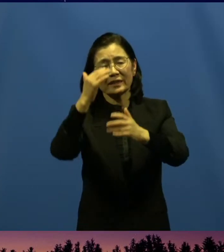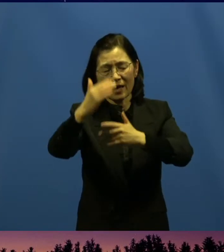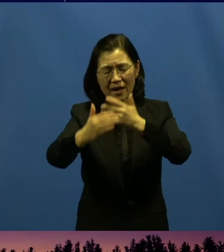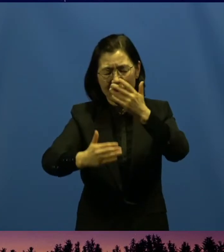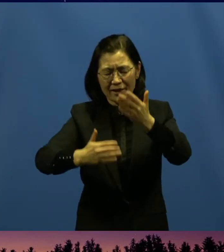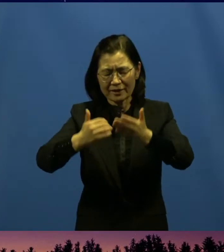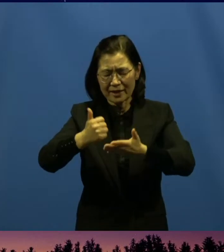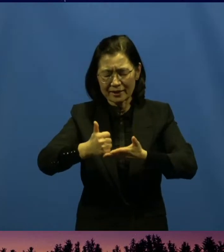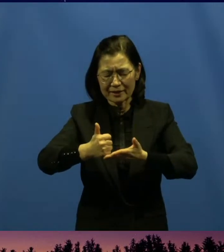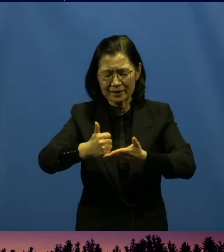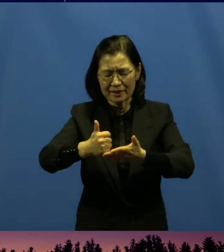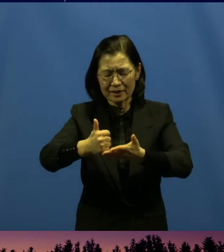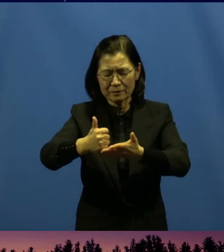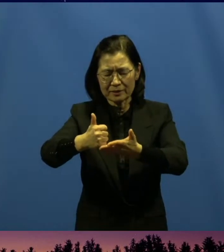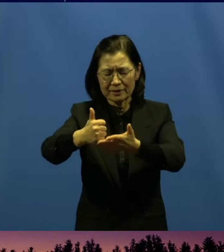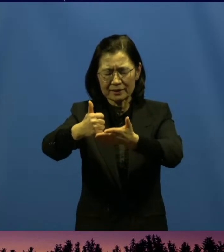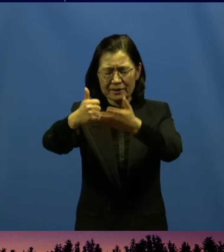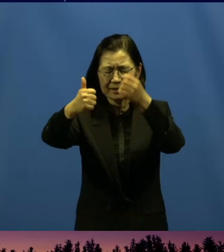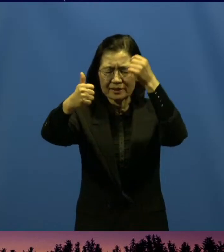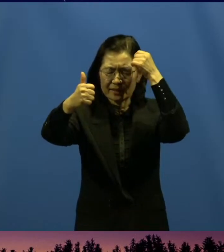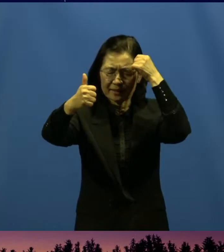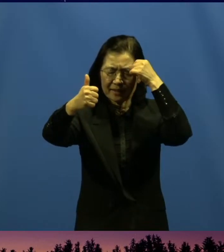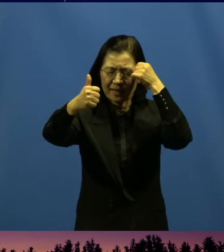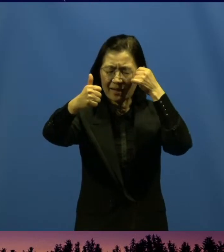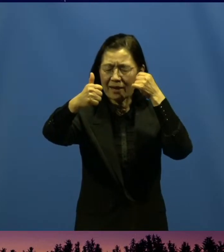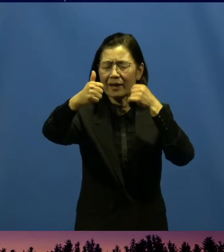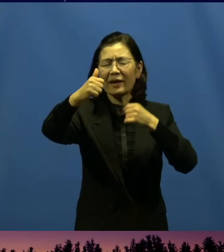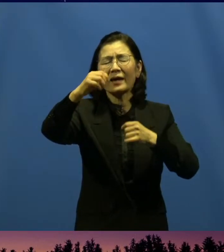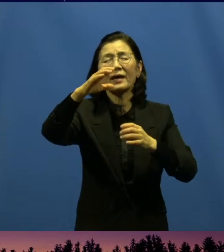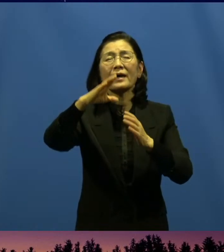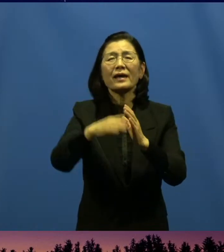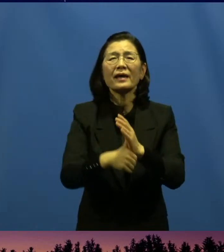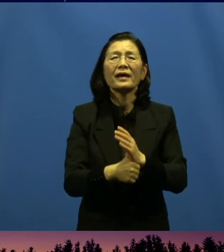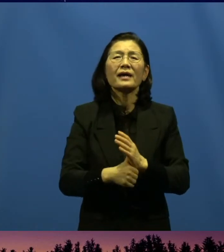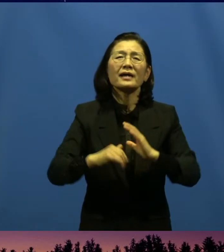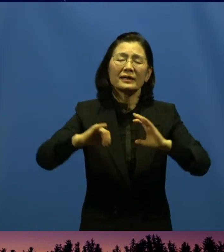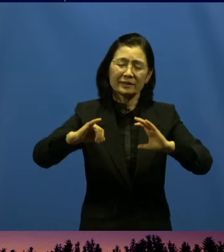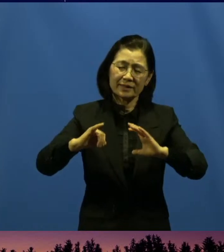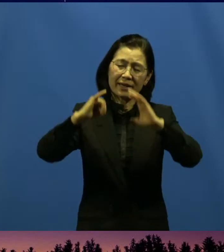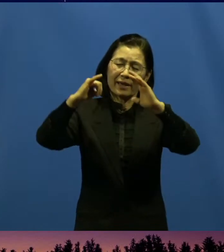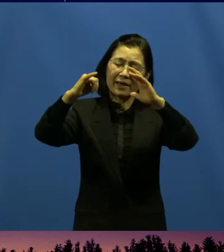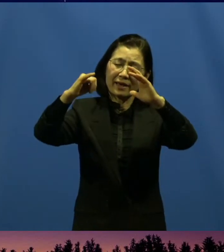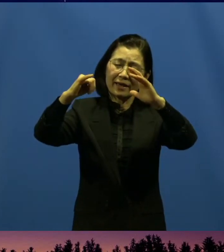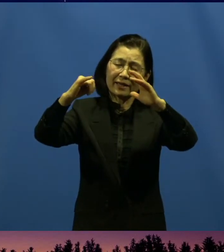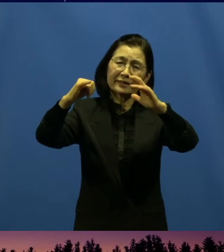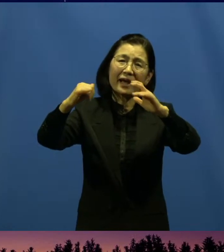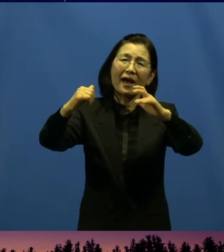전능하신 하나님을 느낄 때